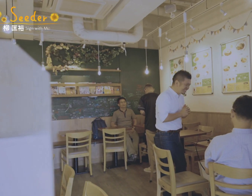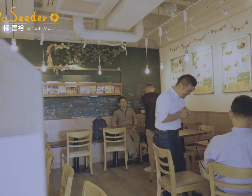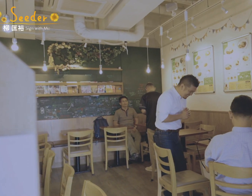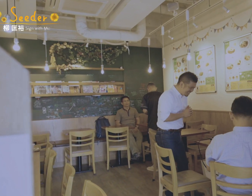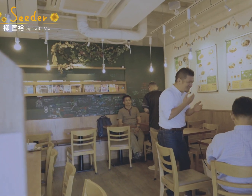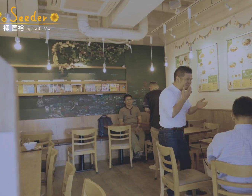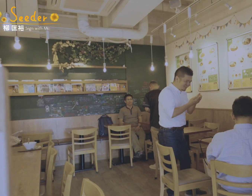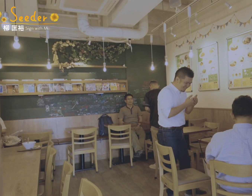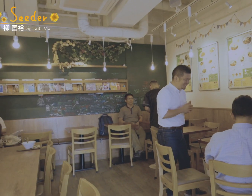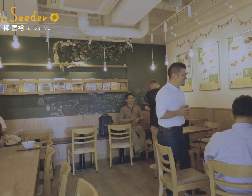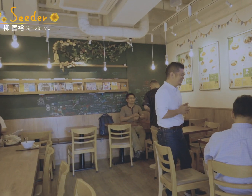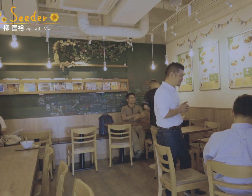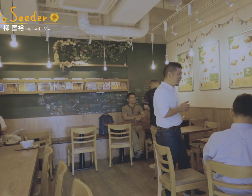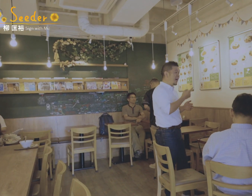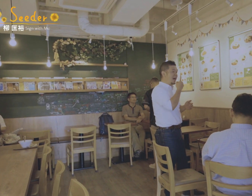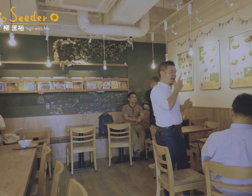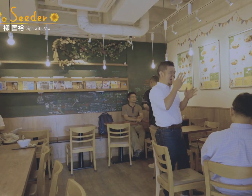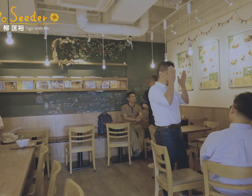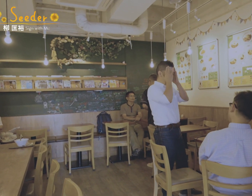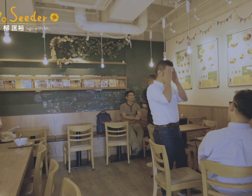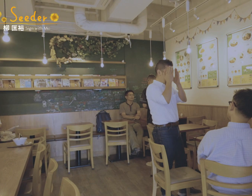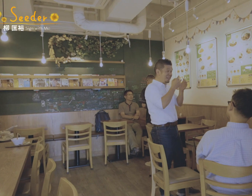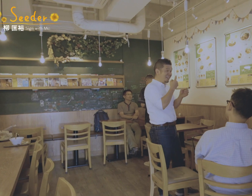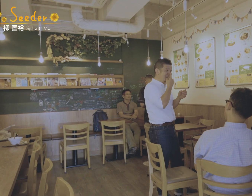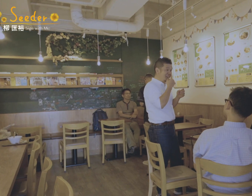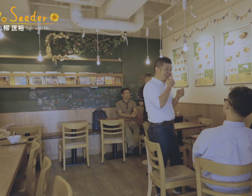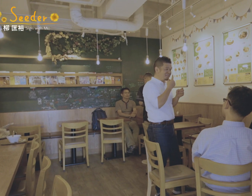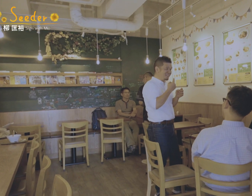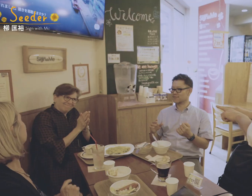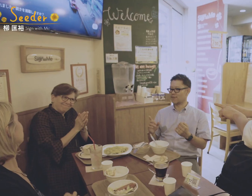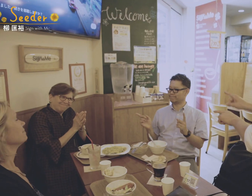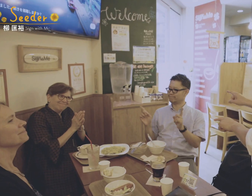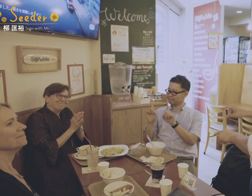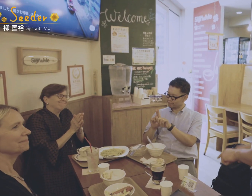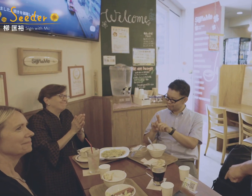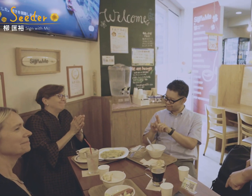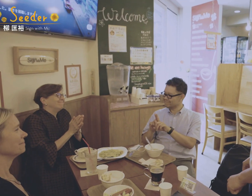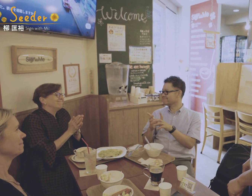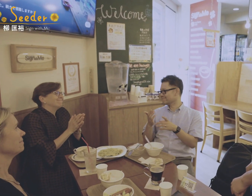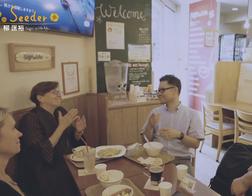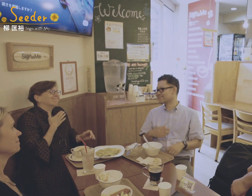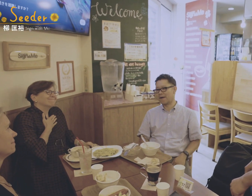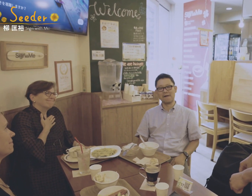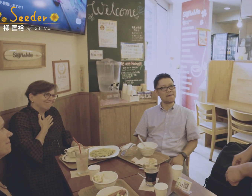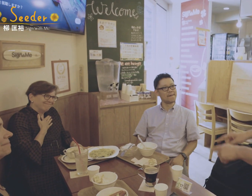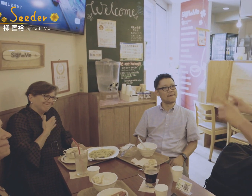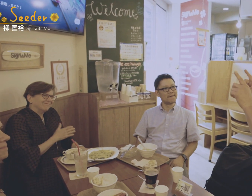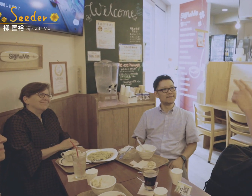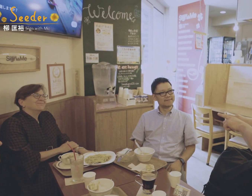静かな店内では手話があふれ、活気に満ちていました。